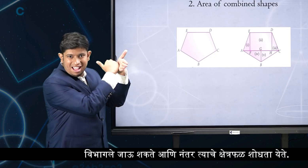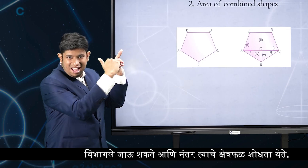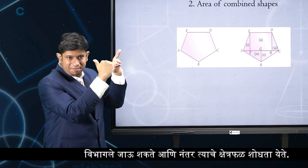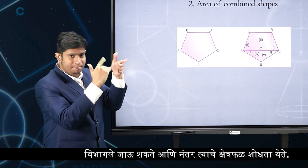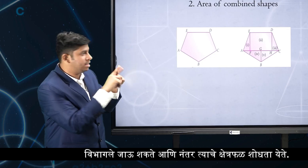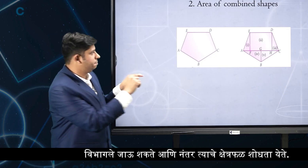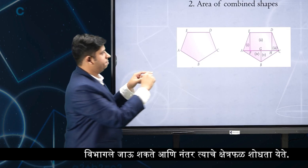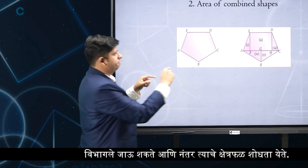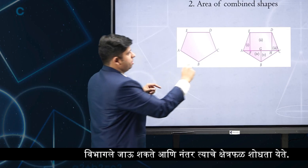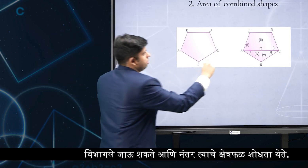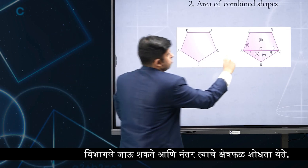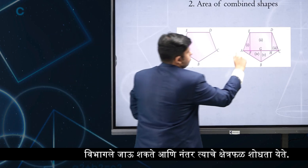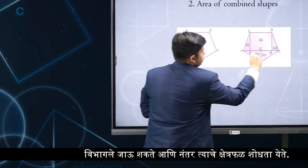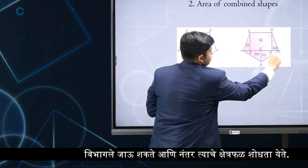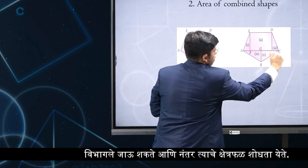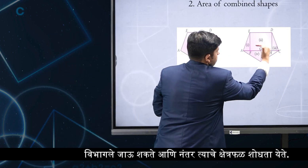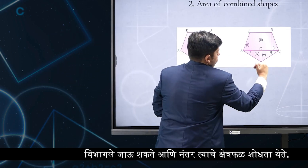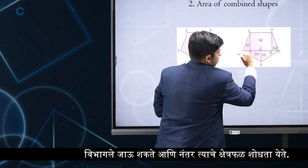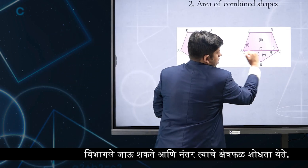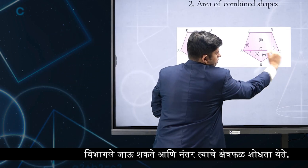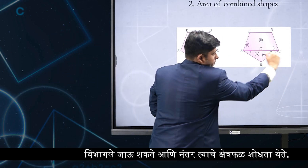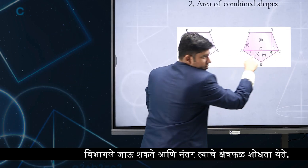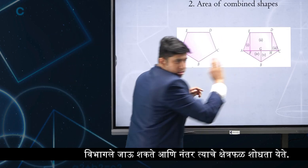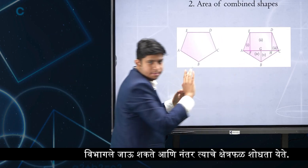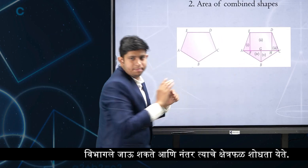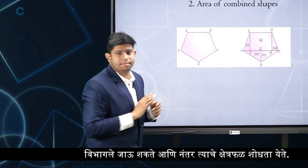विभागले जाऊ शकते आणि नंतर त्याचे क्षेत्रफळ शोधता येते.